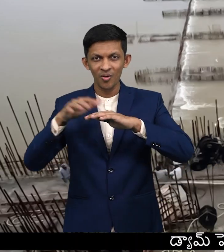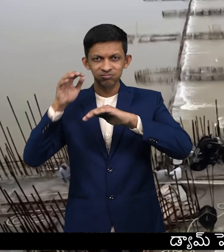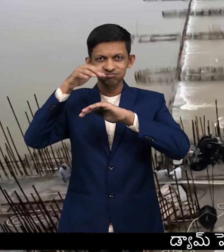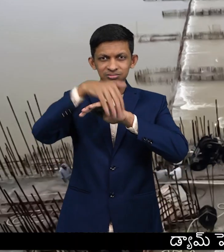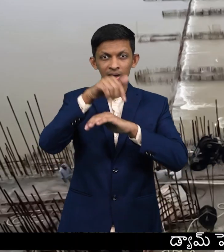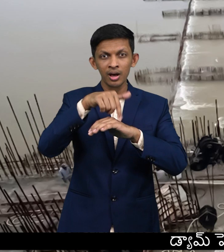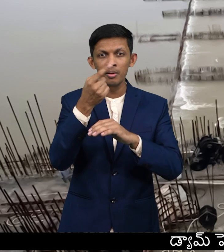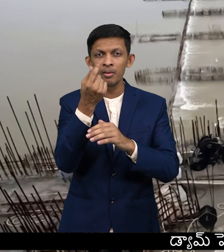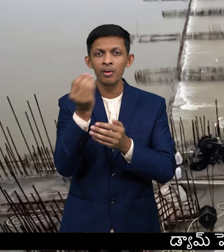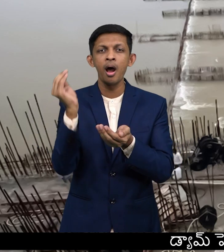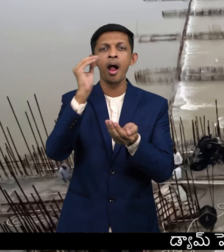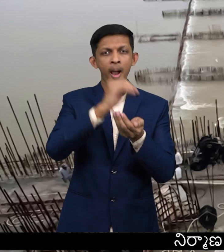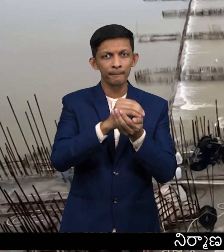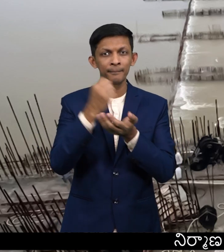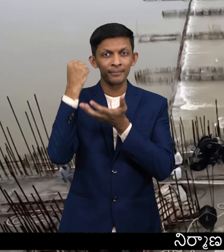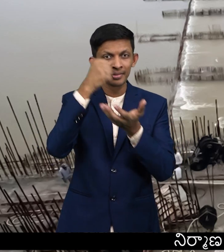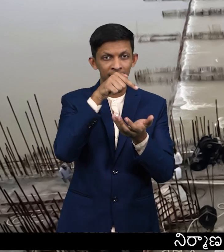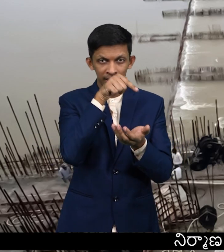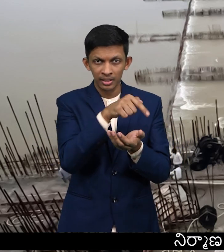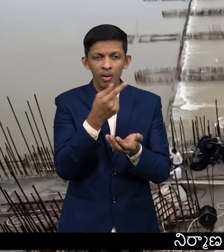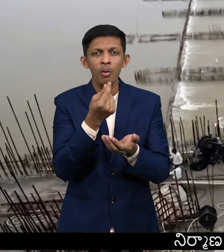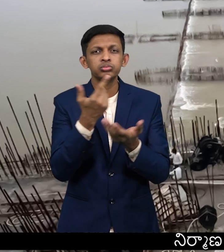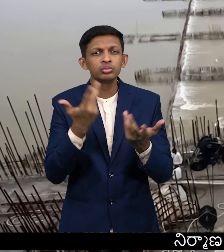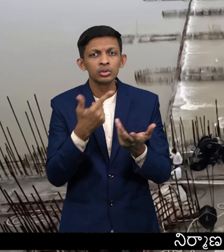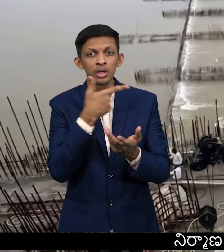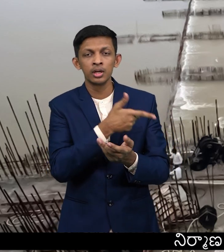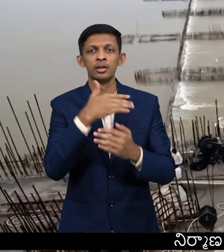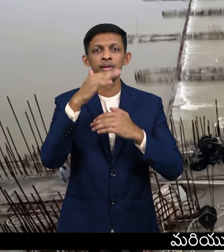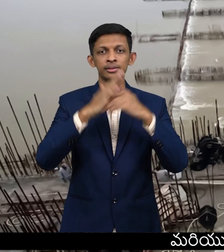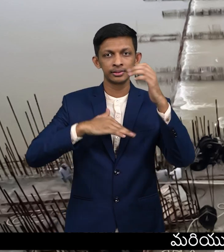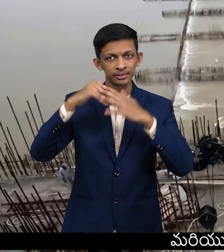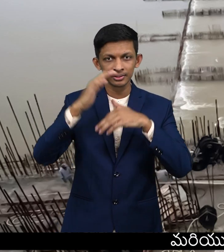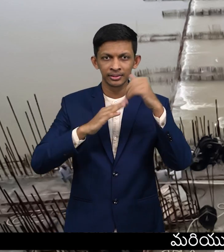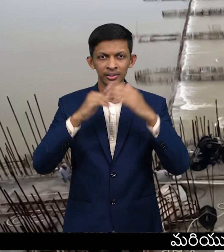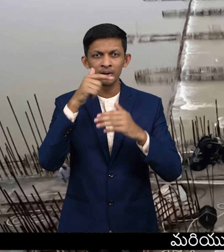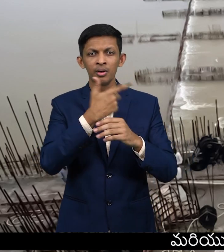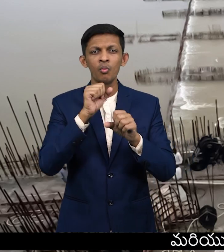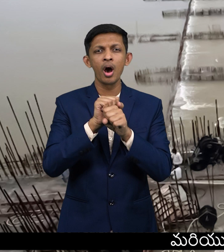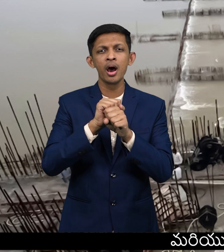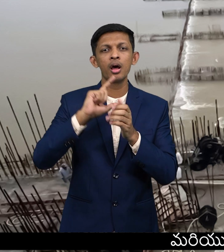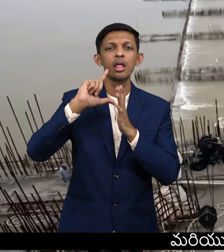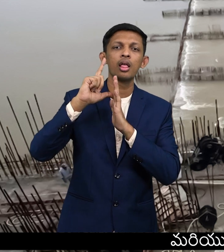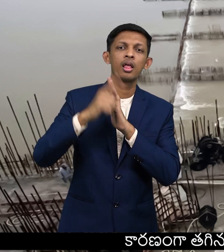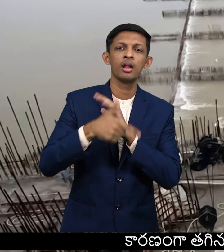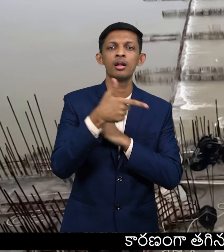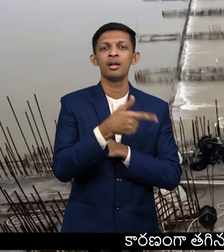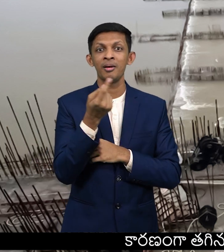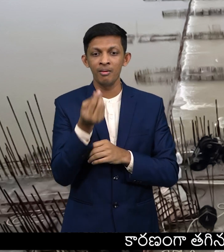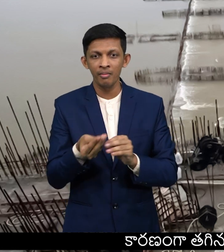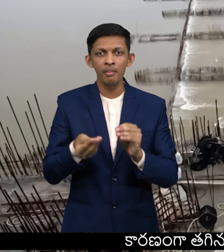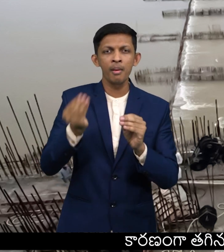డ్యాం పెట్టుబడులు, అధిక వ్యయాలు, నిర్మాణ జాప్యాలు, ధరల పెరుగుదల మరియు తక్కువ నీటి నిల్వ సామర్థ్యం